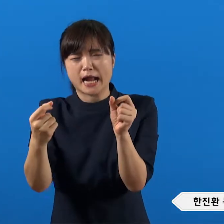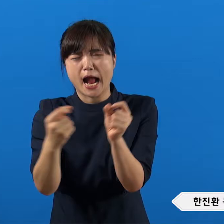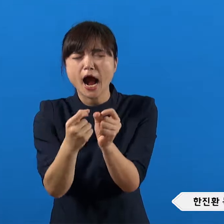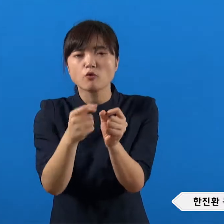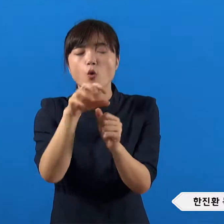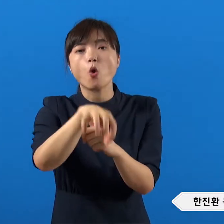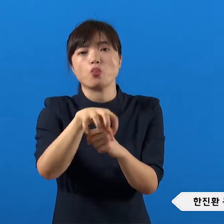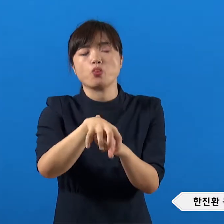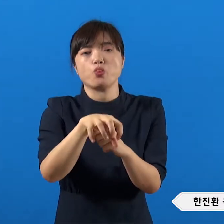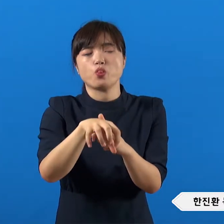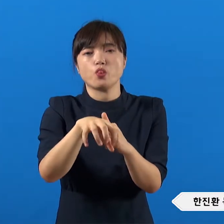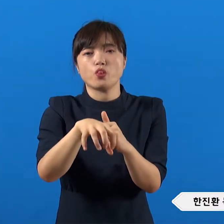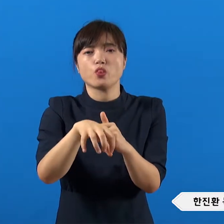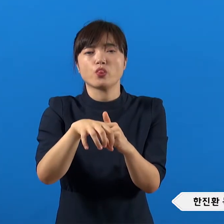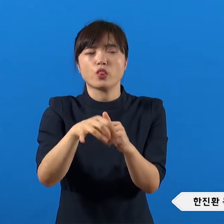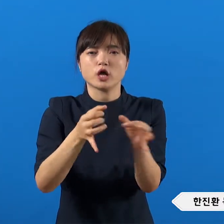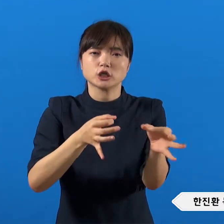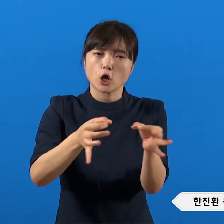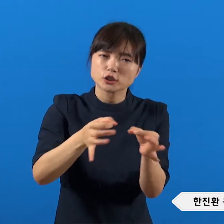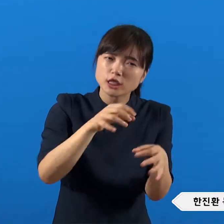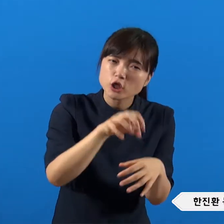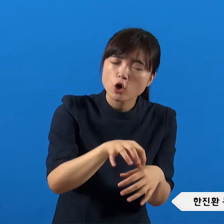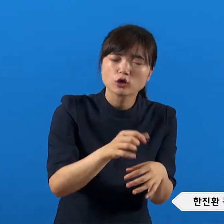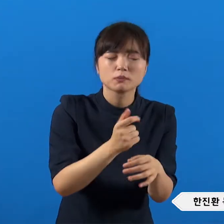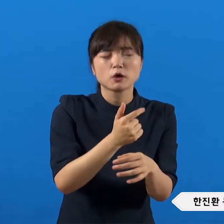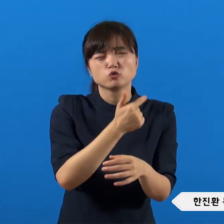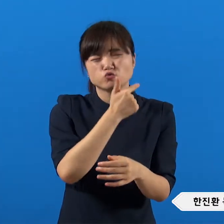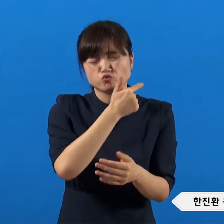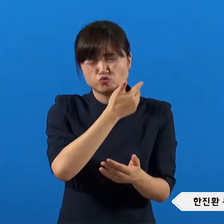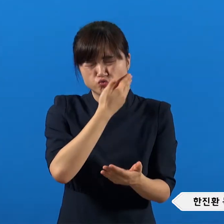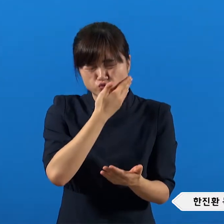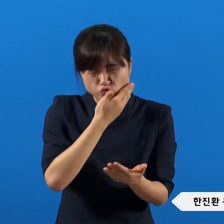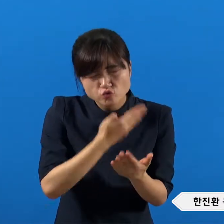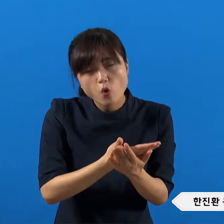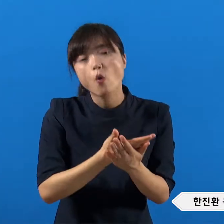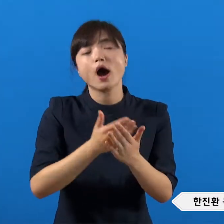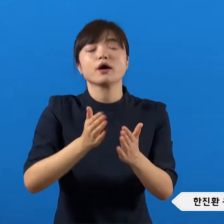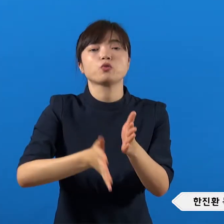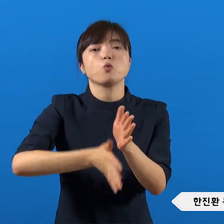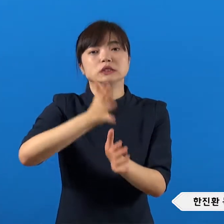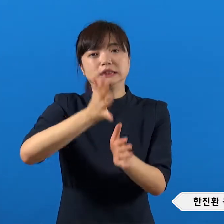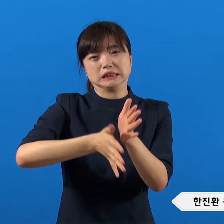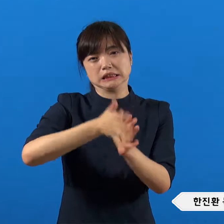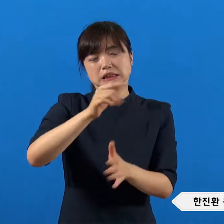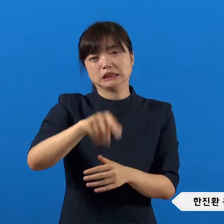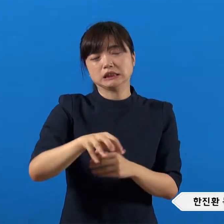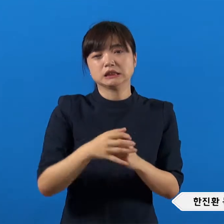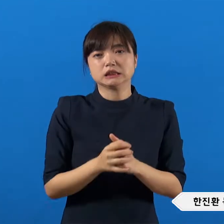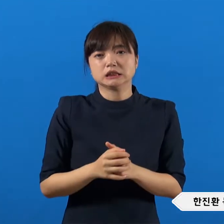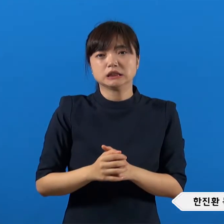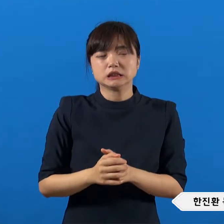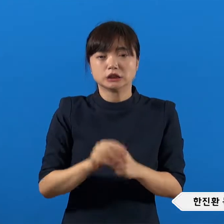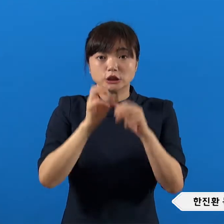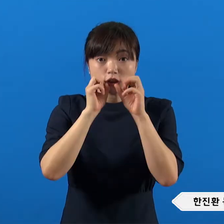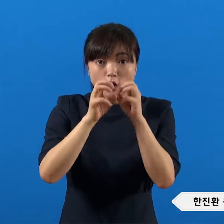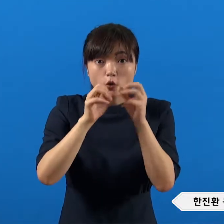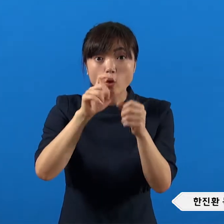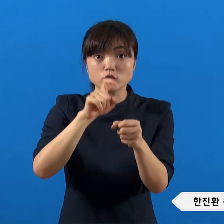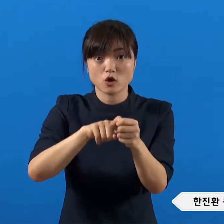이 군사적으로나 경제적으로나 중요한 거점 도시입니다. 선교 전략의